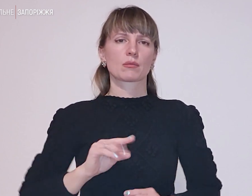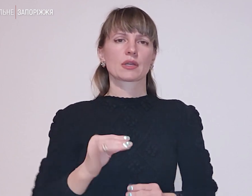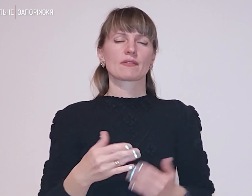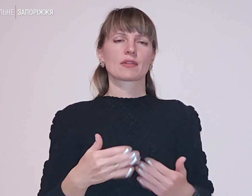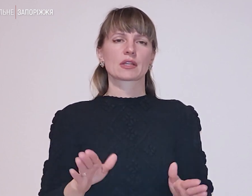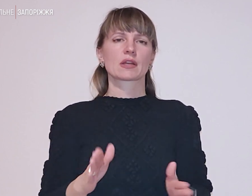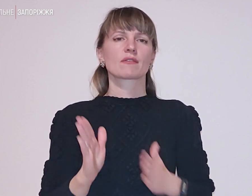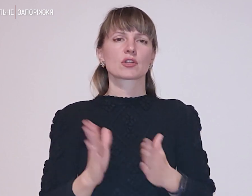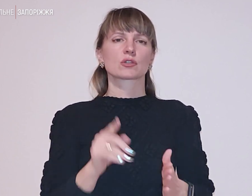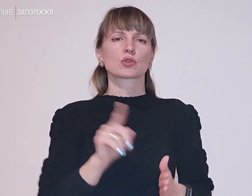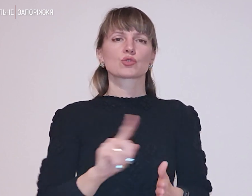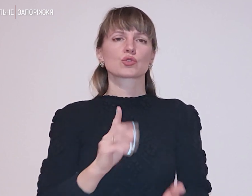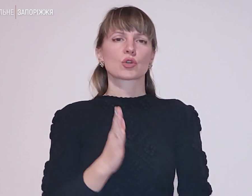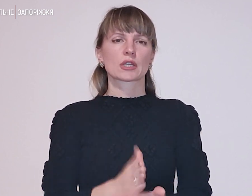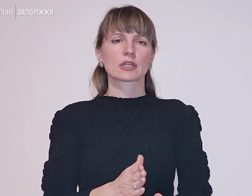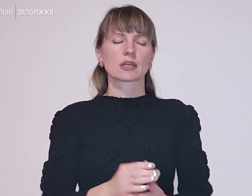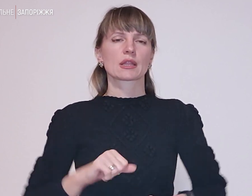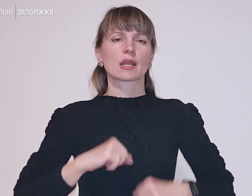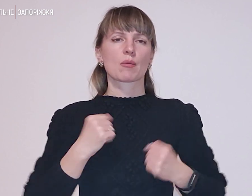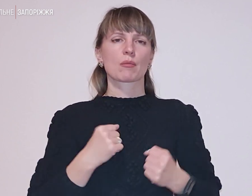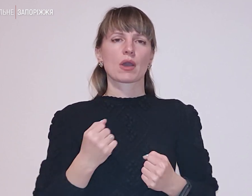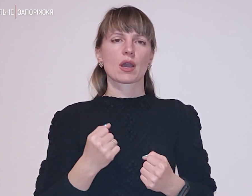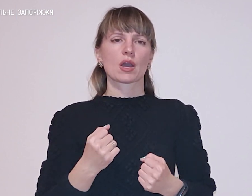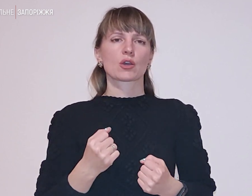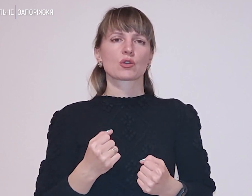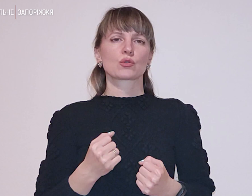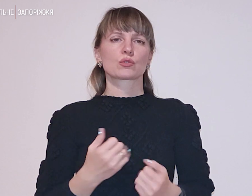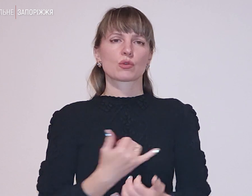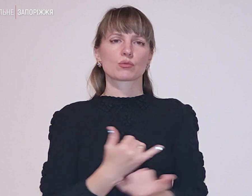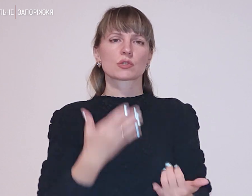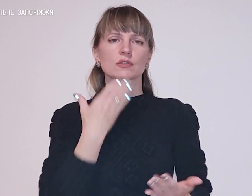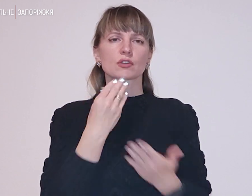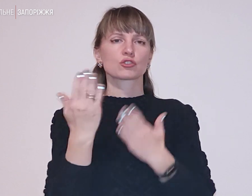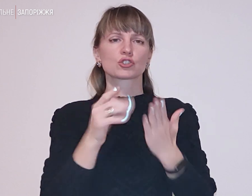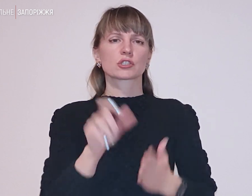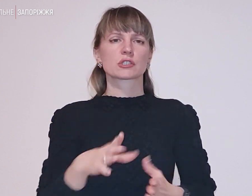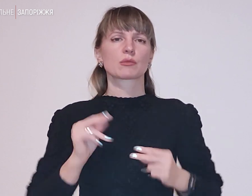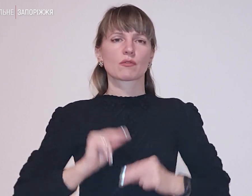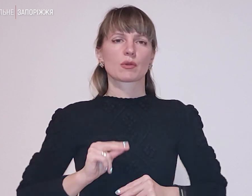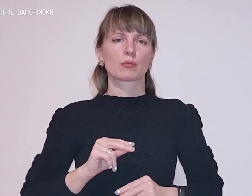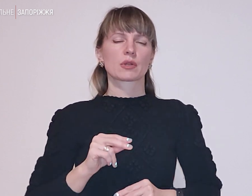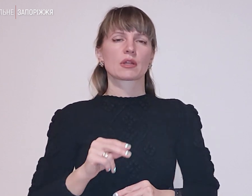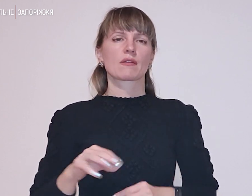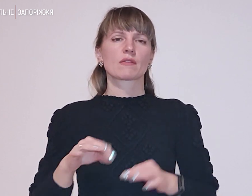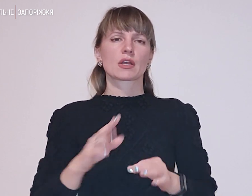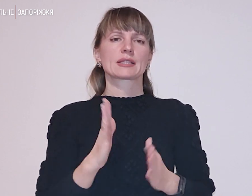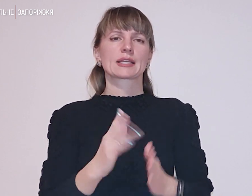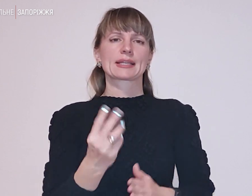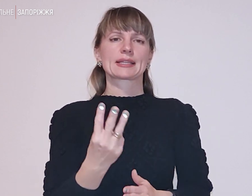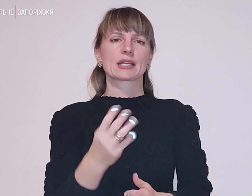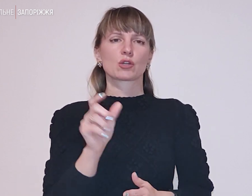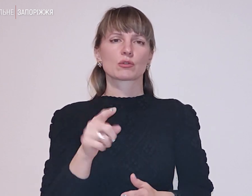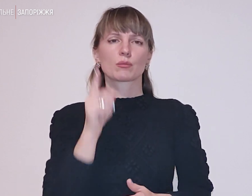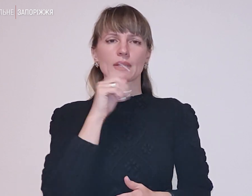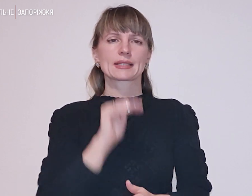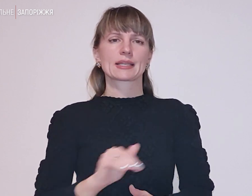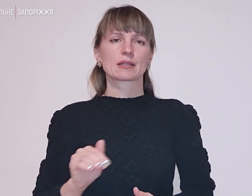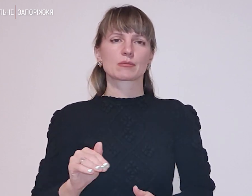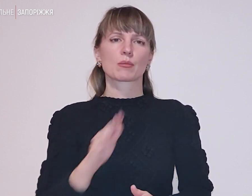режимі того, що є, намагаємось обслуговувати своїх читачів. Співробітники у нас виїхали тільки 3 людини. Там з маленькими дітьми мами. Всі